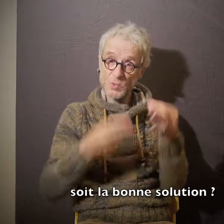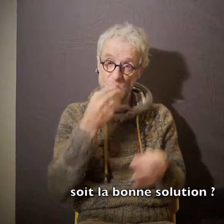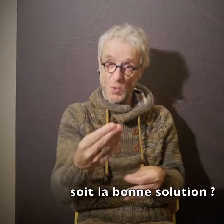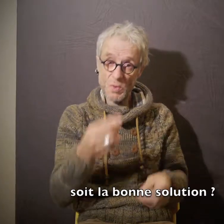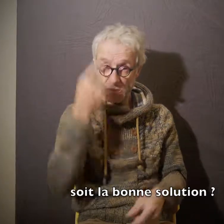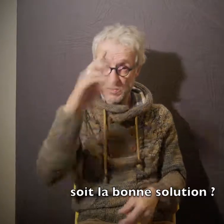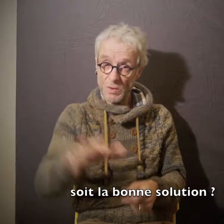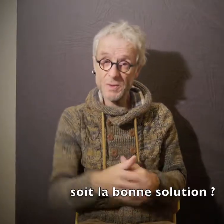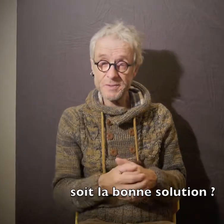solution?